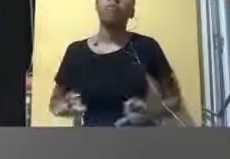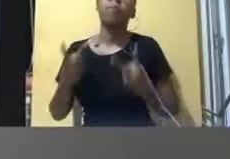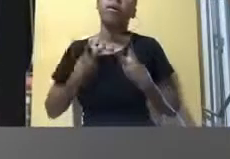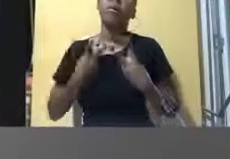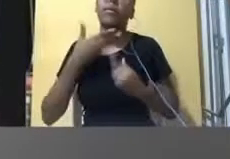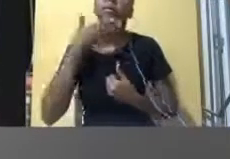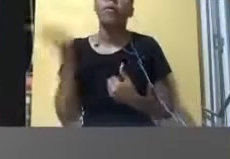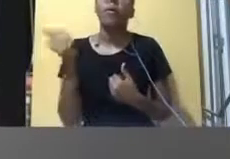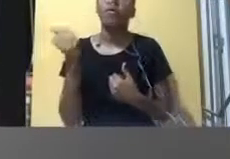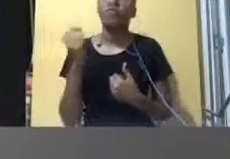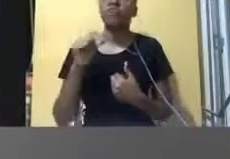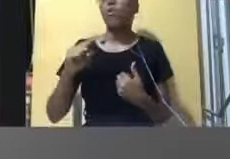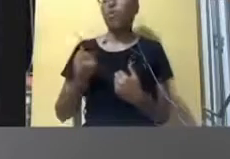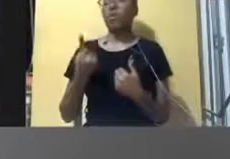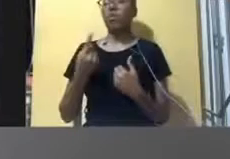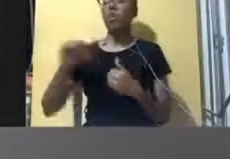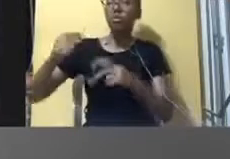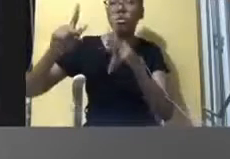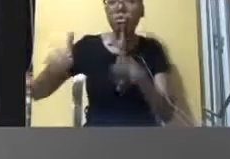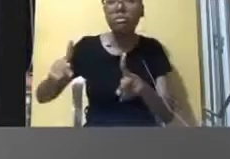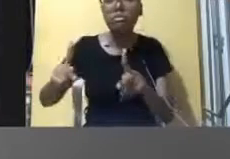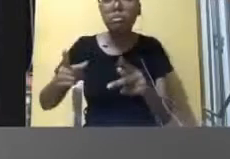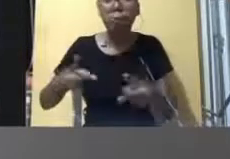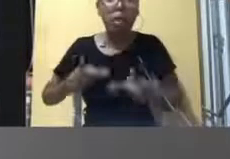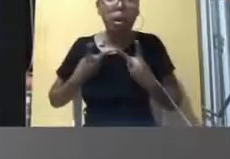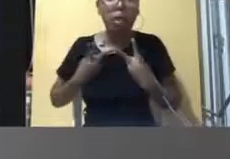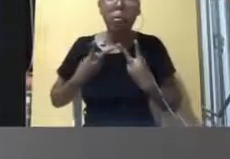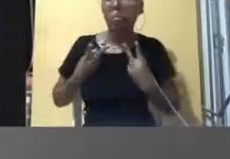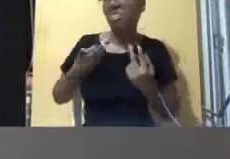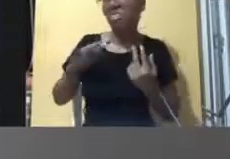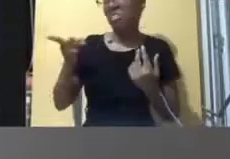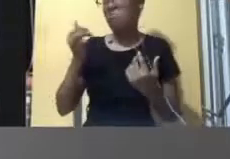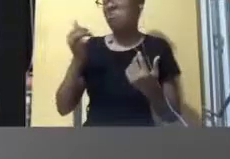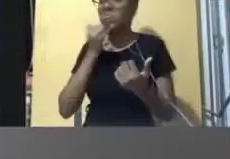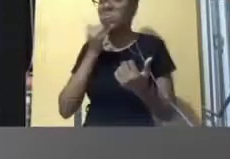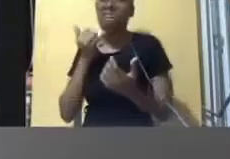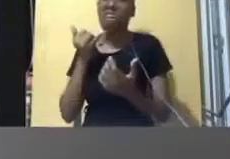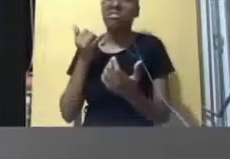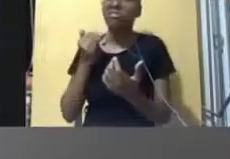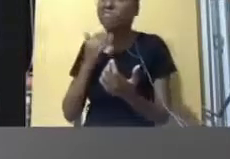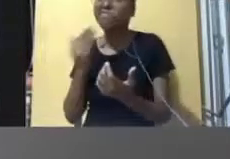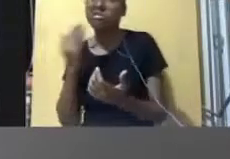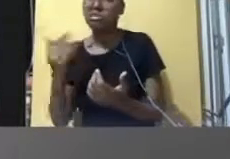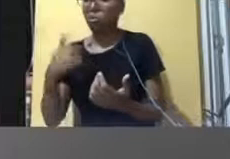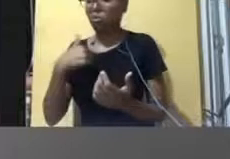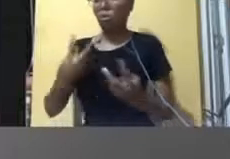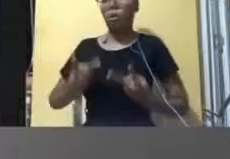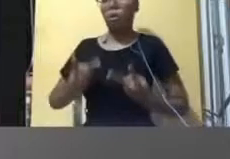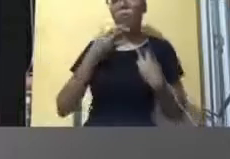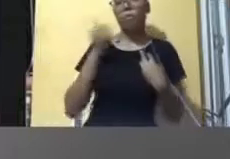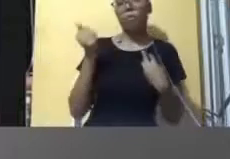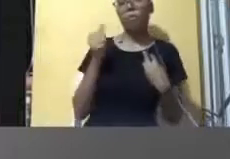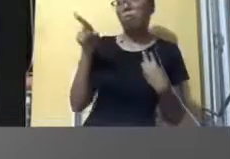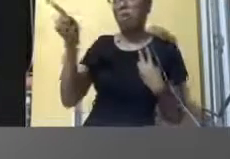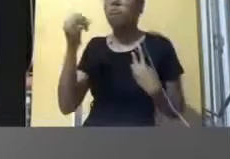es erróneo, porque no viven como yo, no son como yo. Entonces ellos están mal y yo estoy